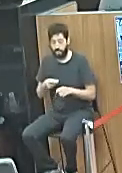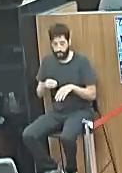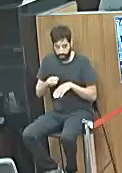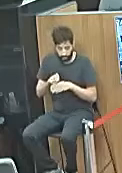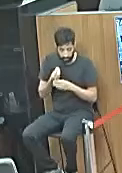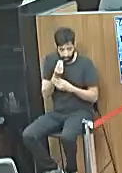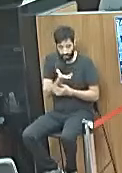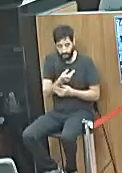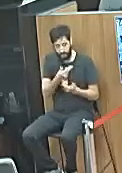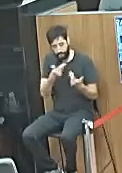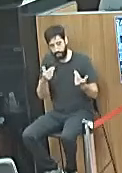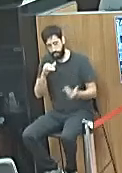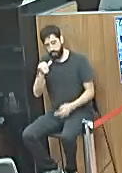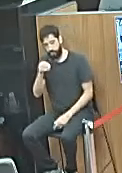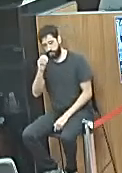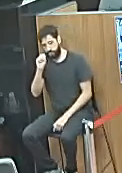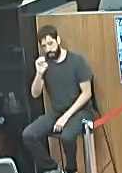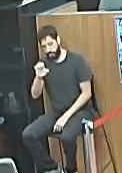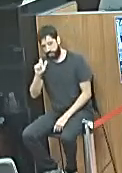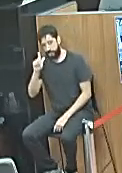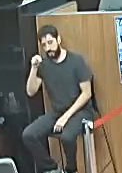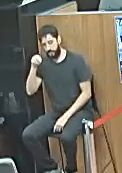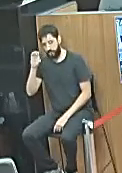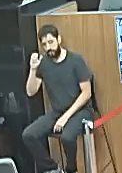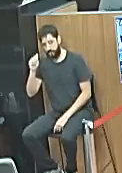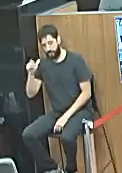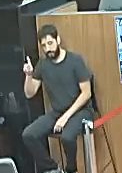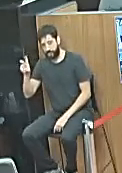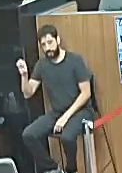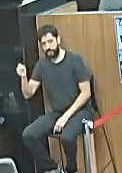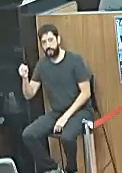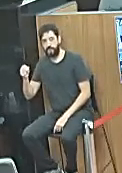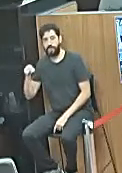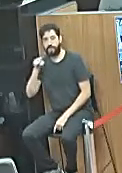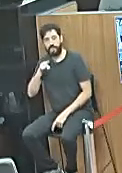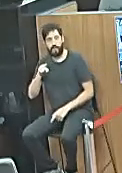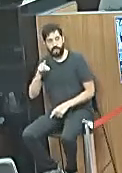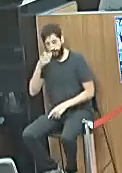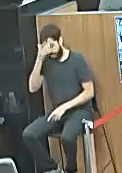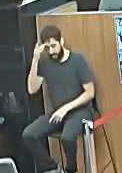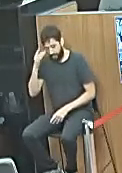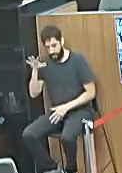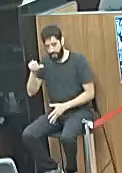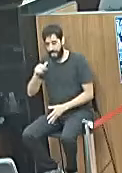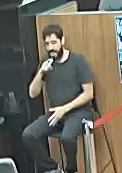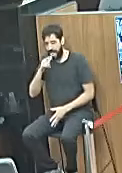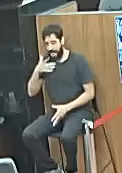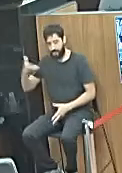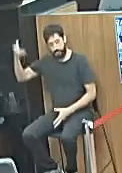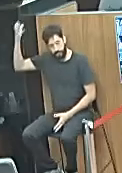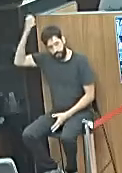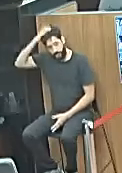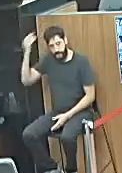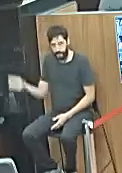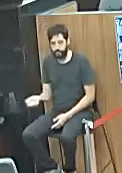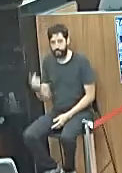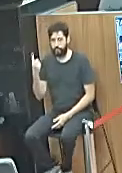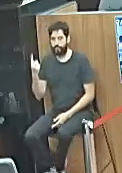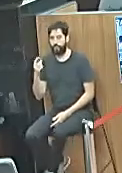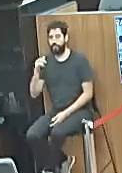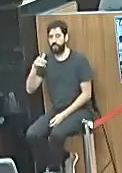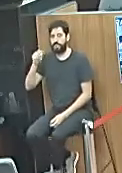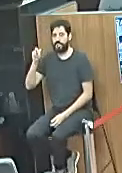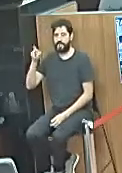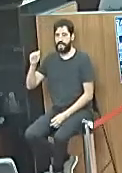araçuaí e hoje os moradores carregam água na cabeça isso é um absurdo ea governador